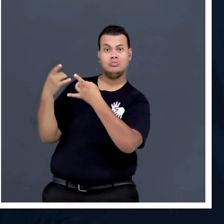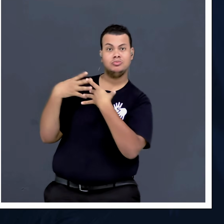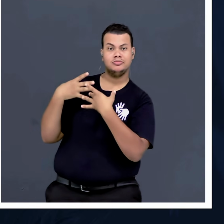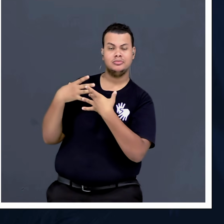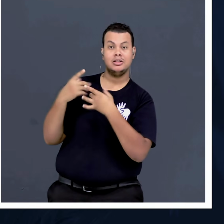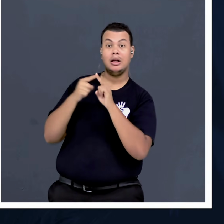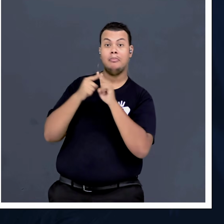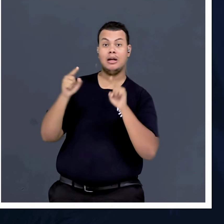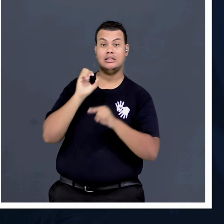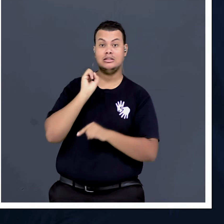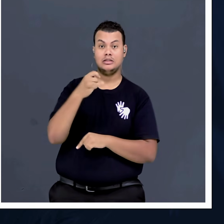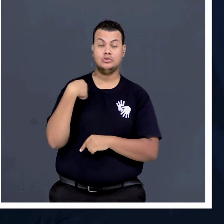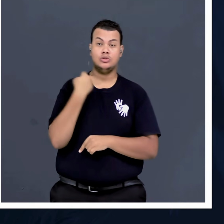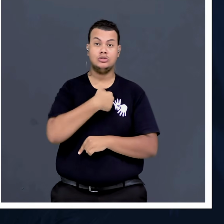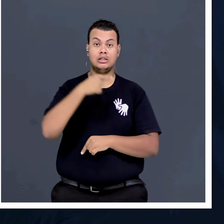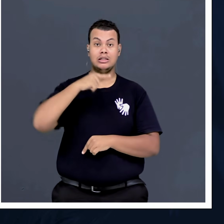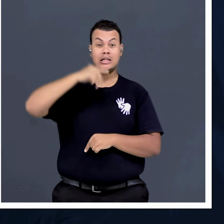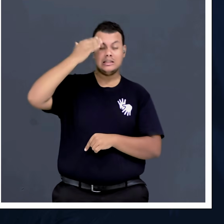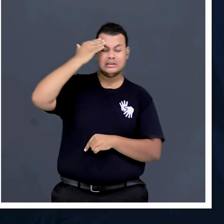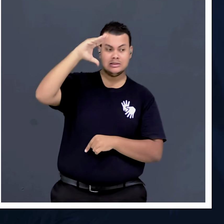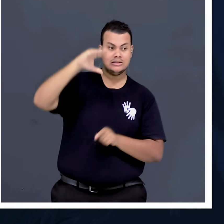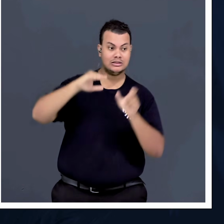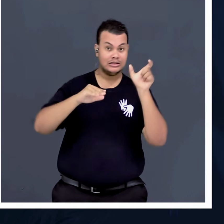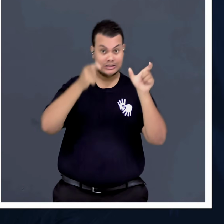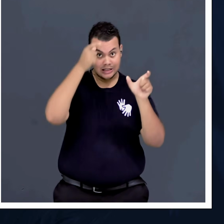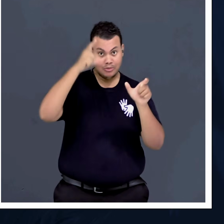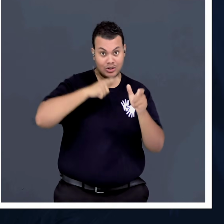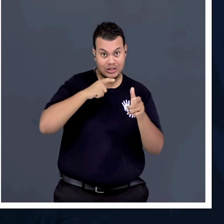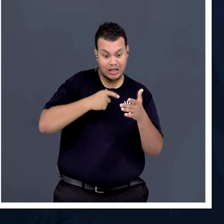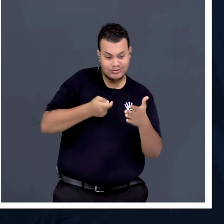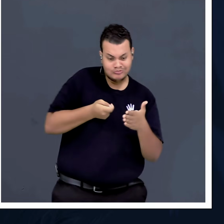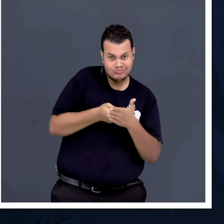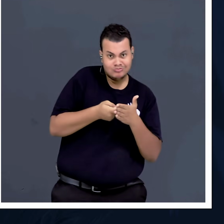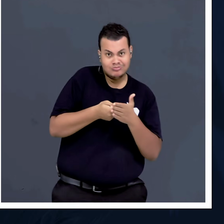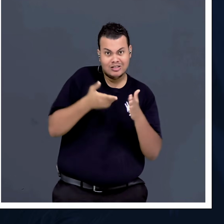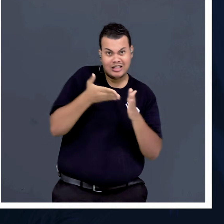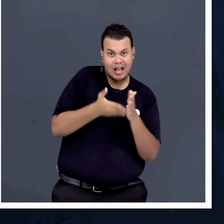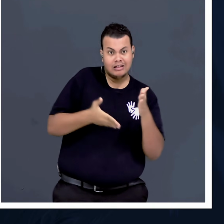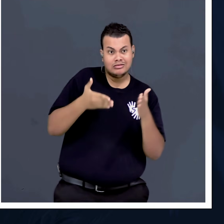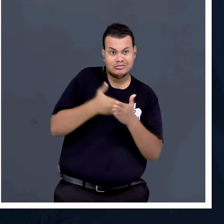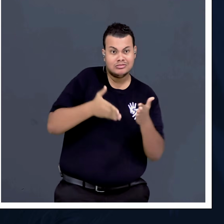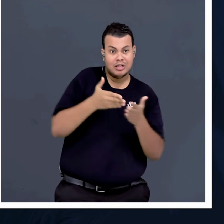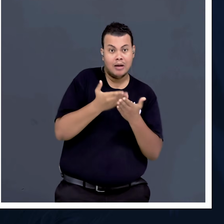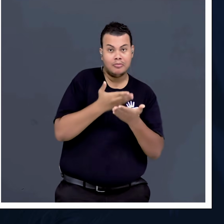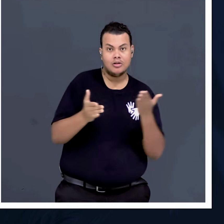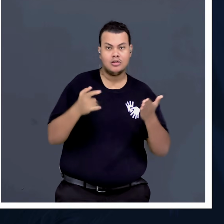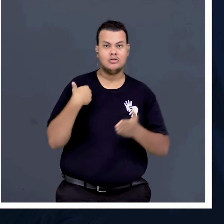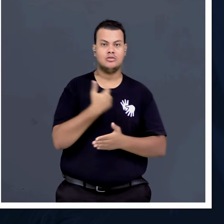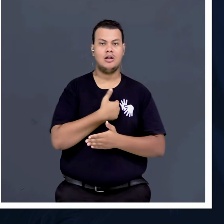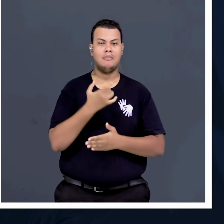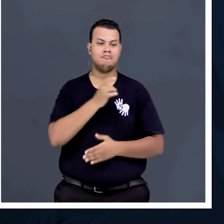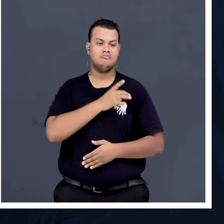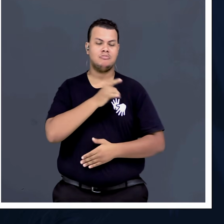abandonou. Mas quando nós entendemos as suas limitações, nós deixamos de temer.